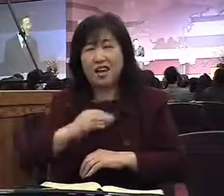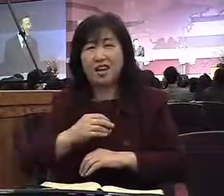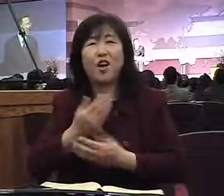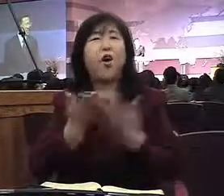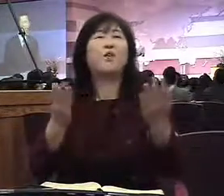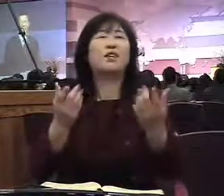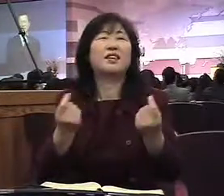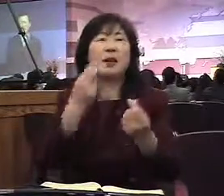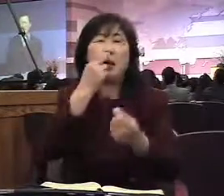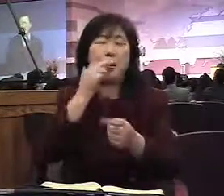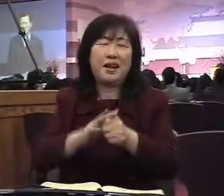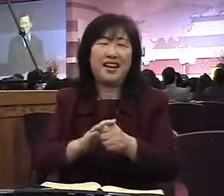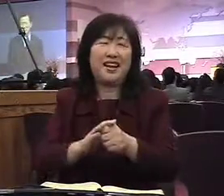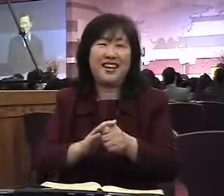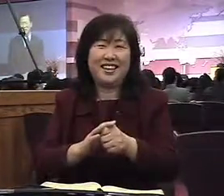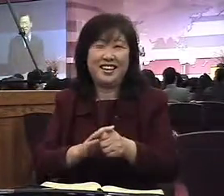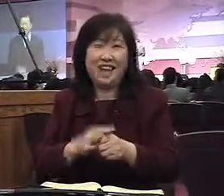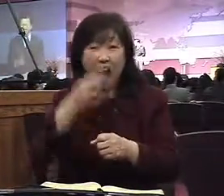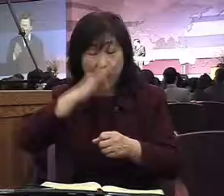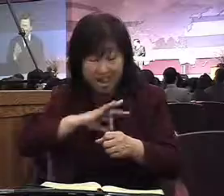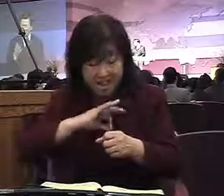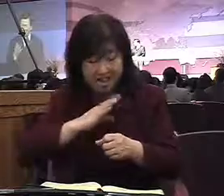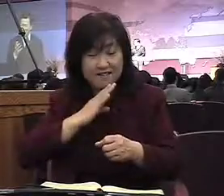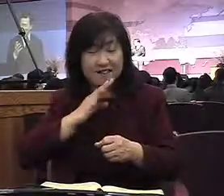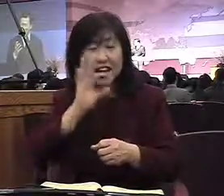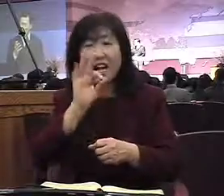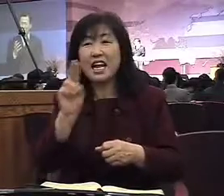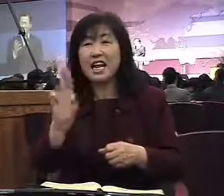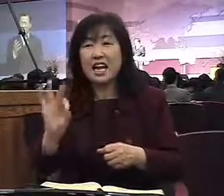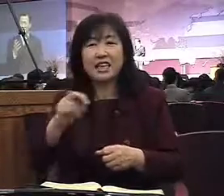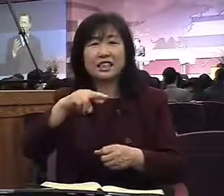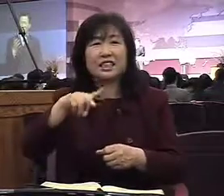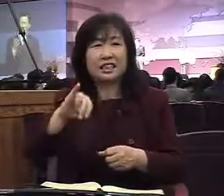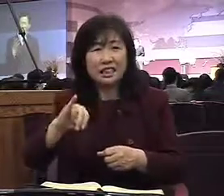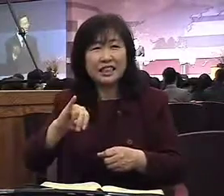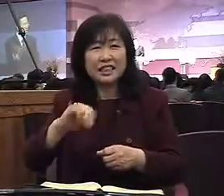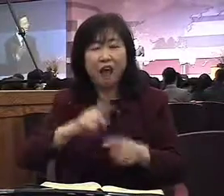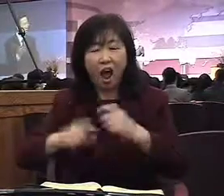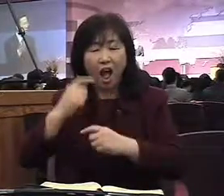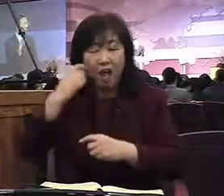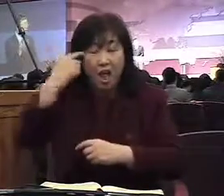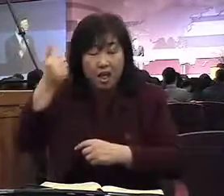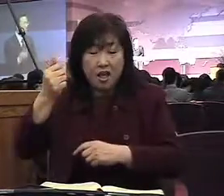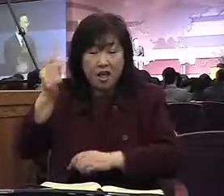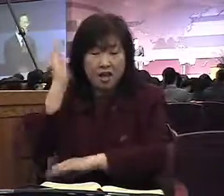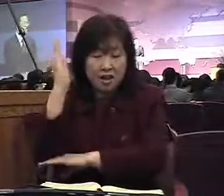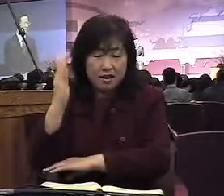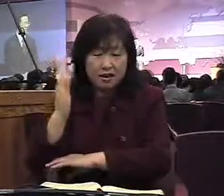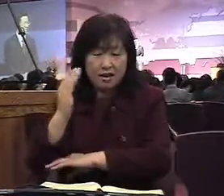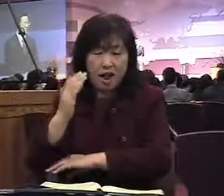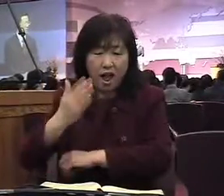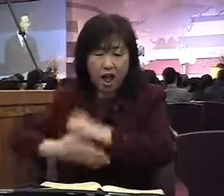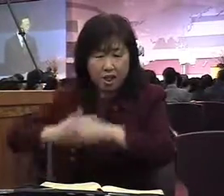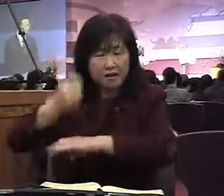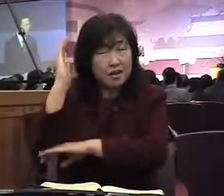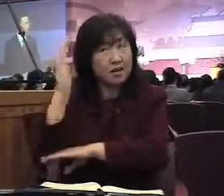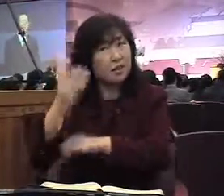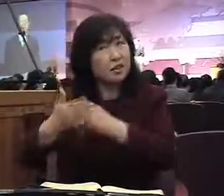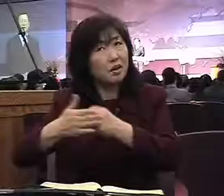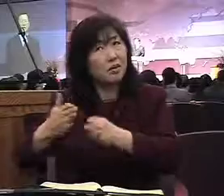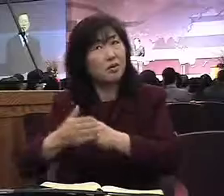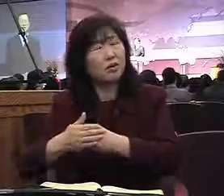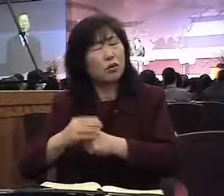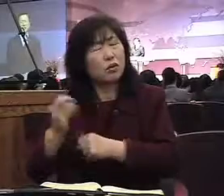어떡하겠어요? 그러나 이 양 선생님은, 양 씨는 또 목사님 말씀이고 하나님 말씀이니까